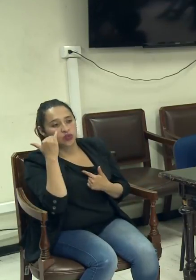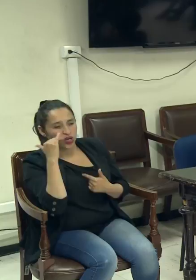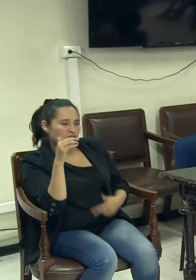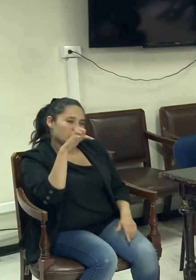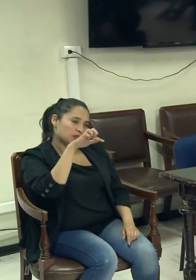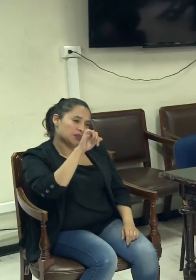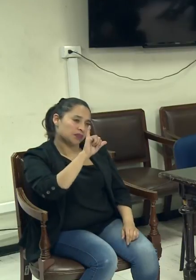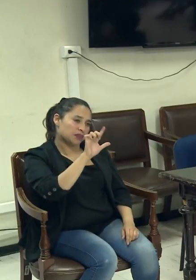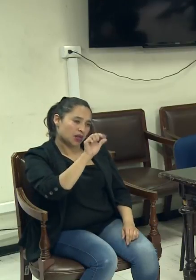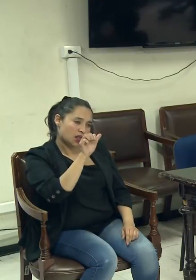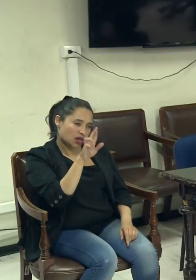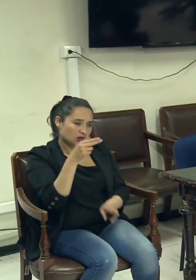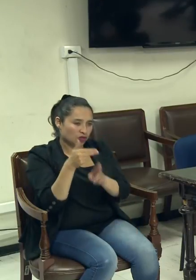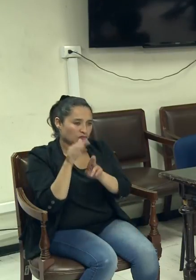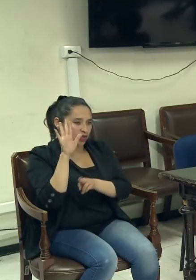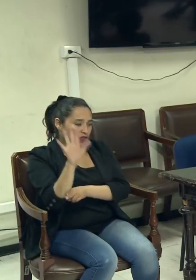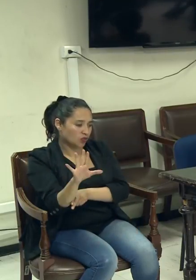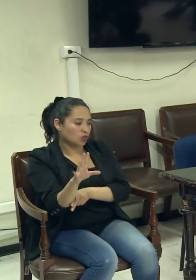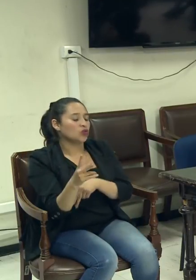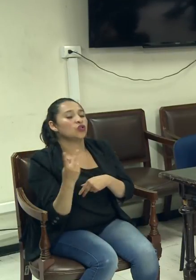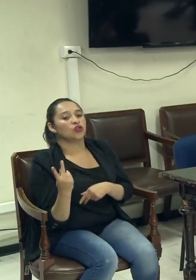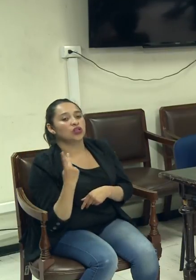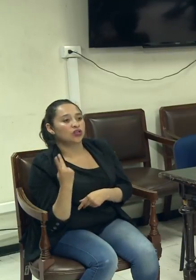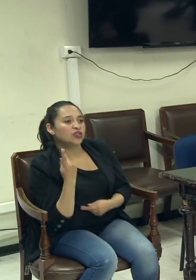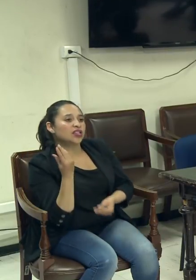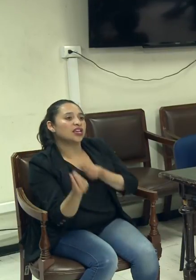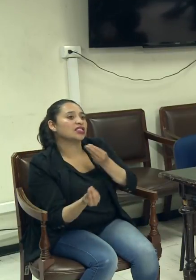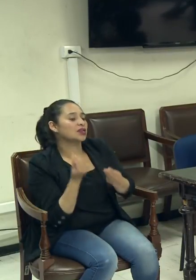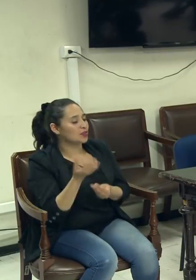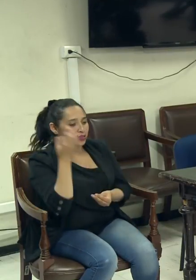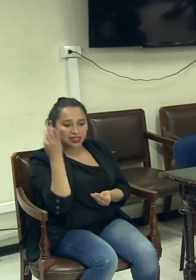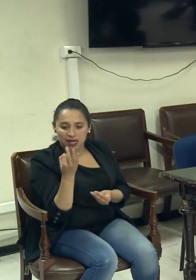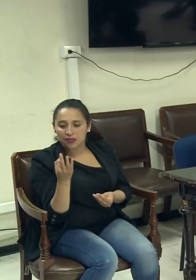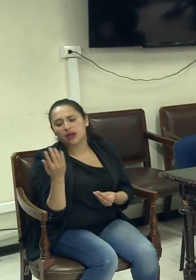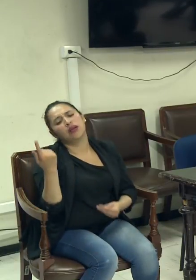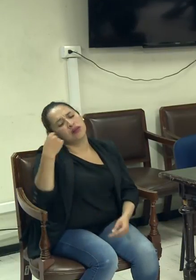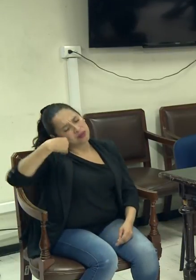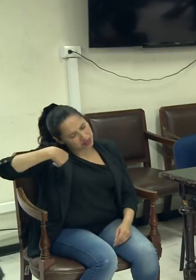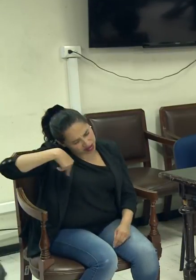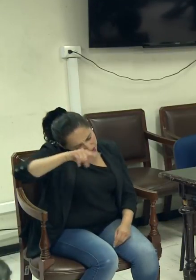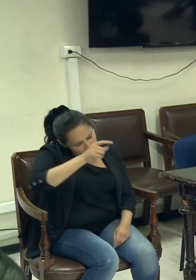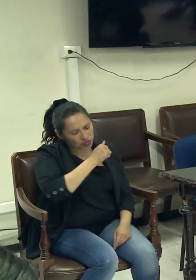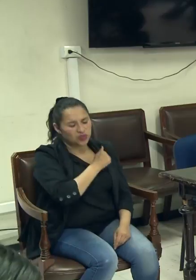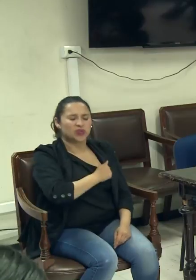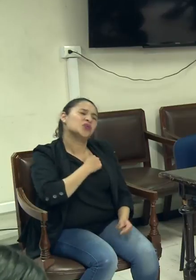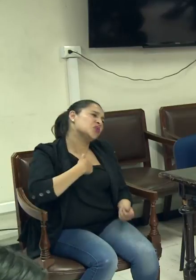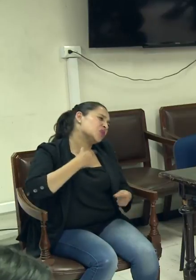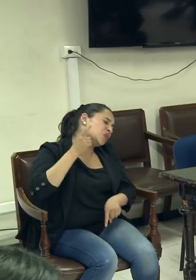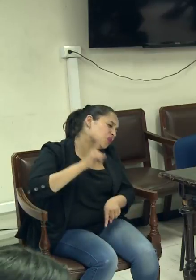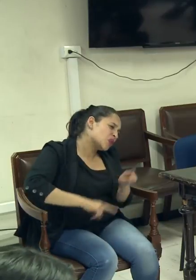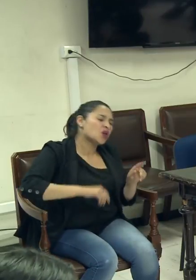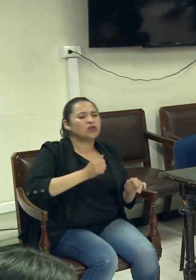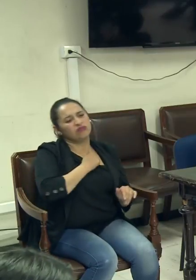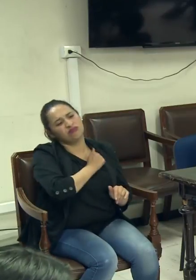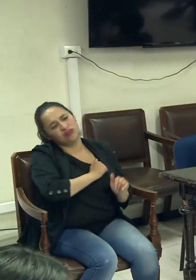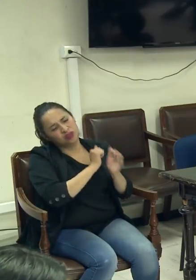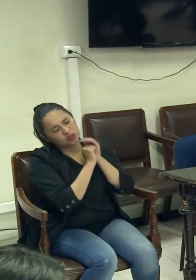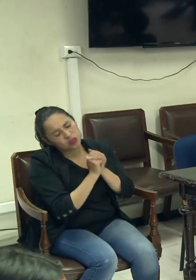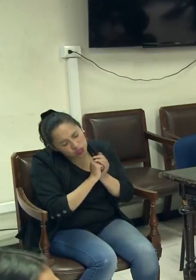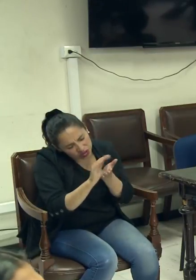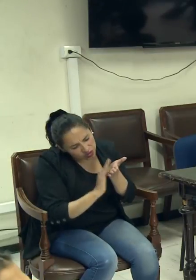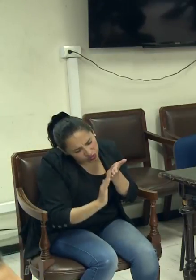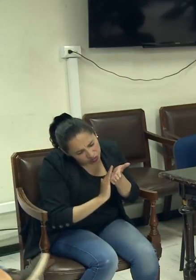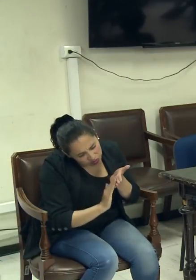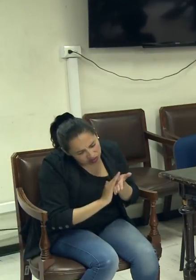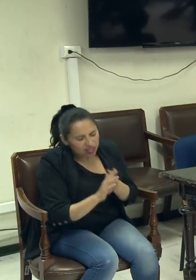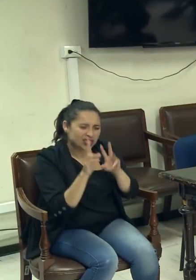Calveiro, fuimos siempre sus primeras opciones. Ve tú en mi lugar, que yo no puedo. Oye, tú podrías resolver eso,